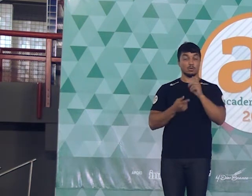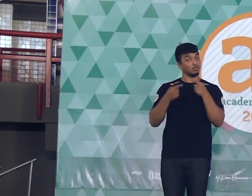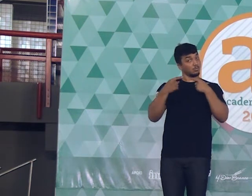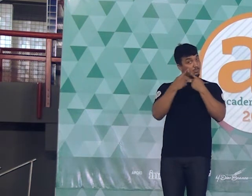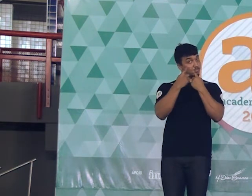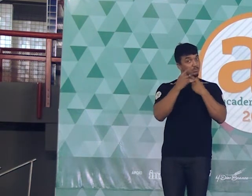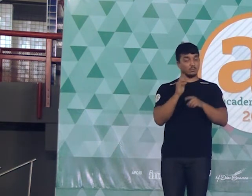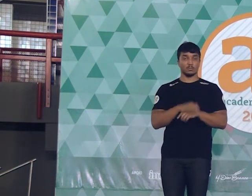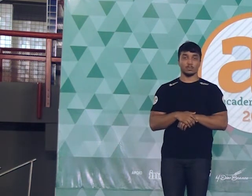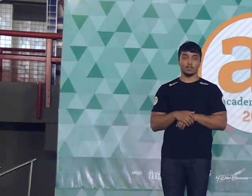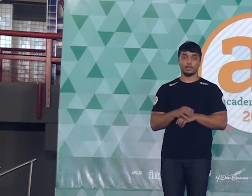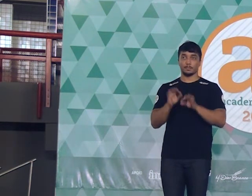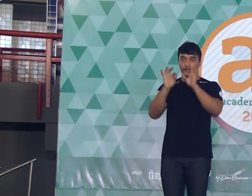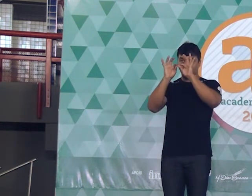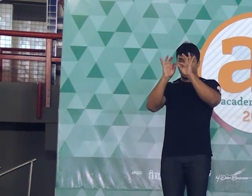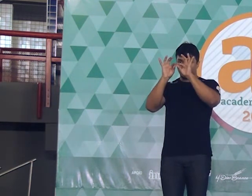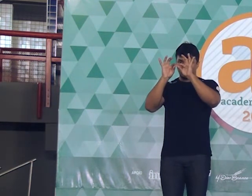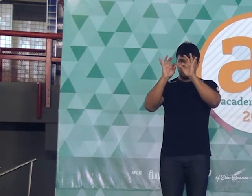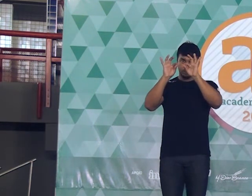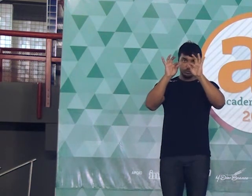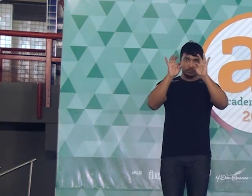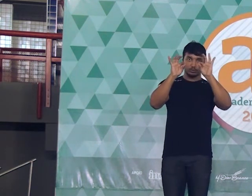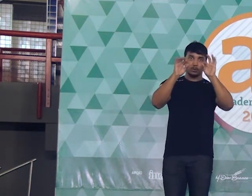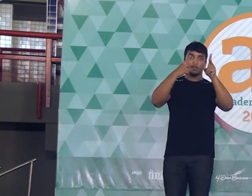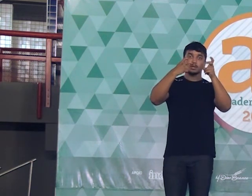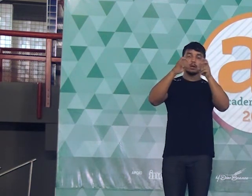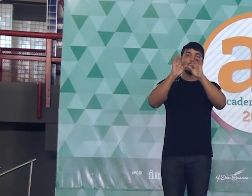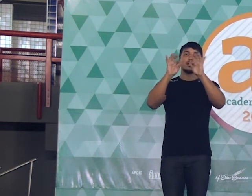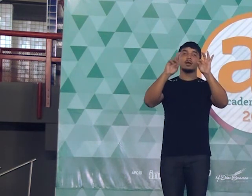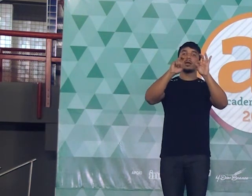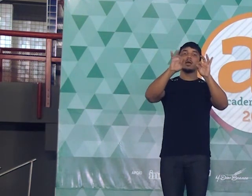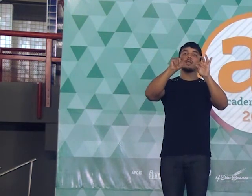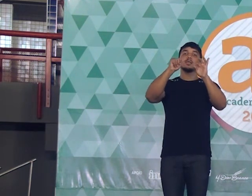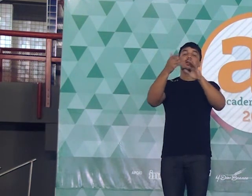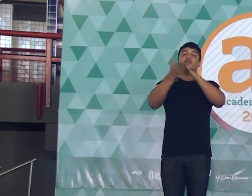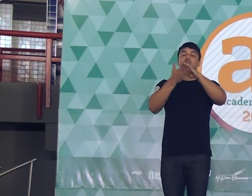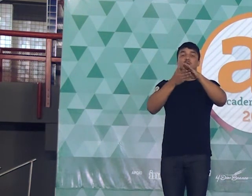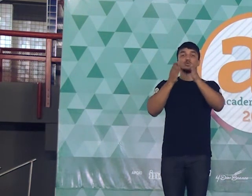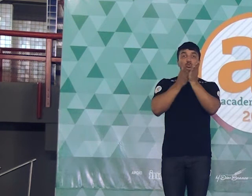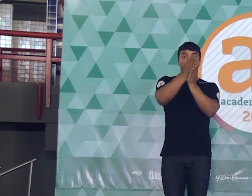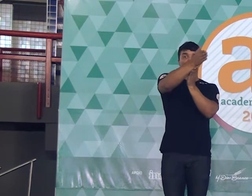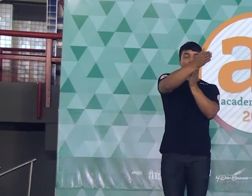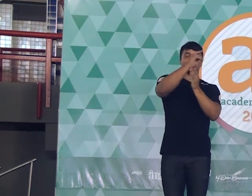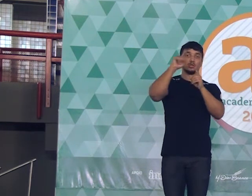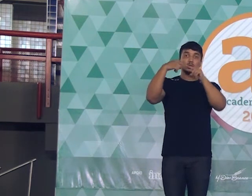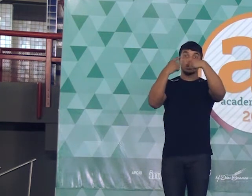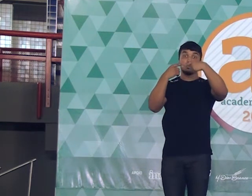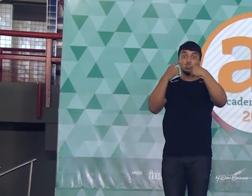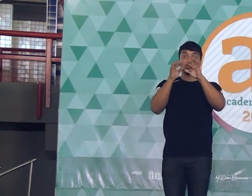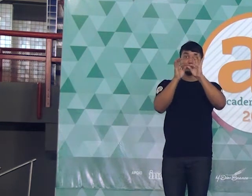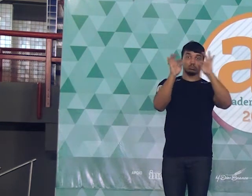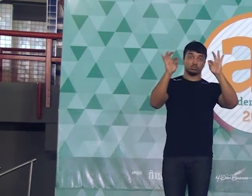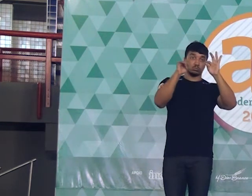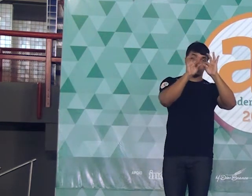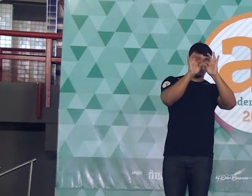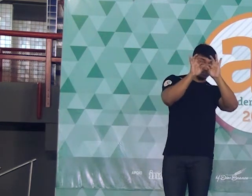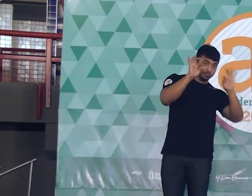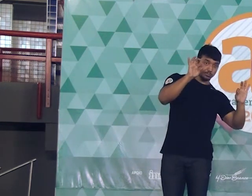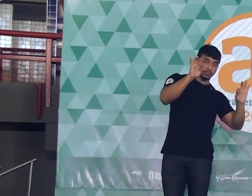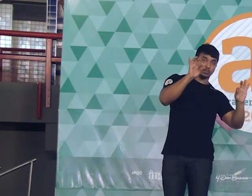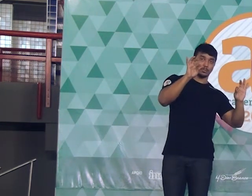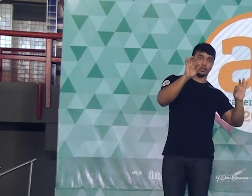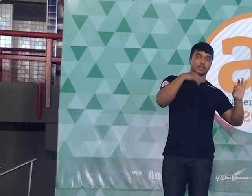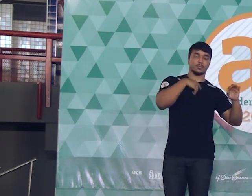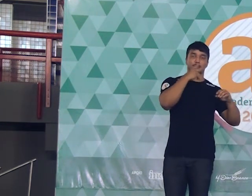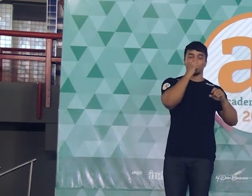lógica. Ele passa um tempo numa reta, que é velocidade constante, depois começa a frear até